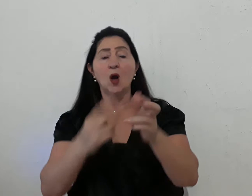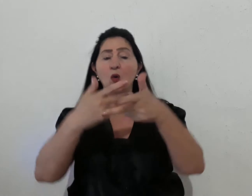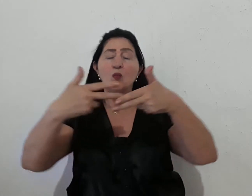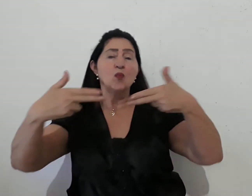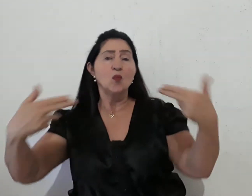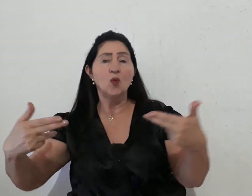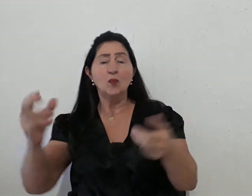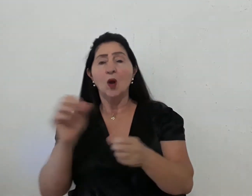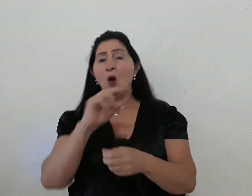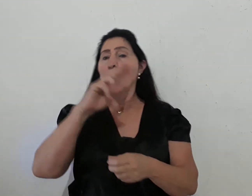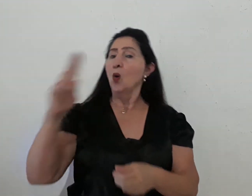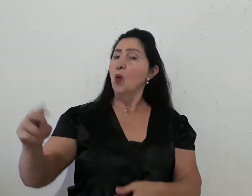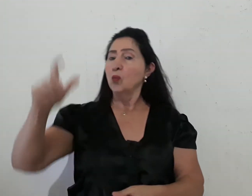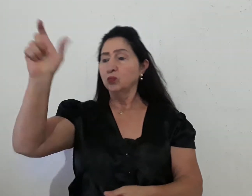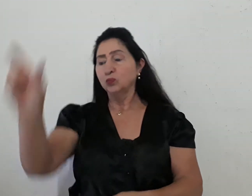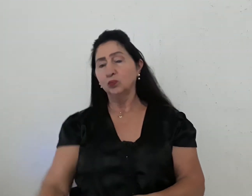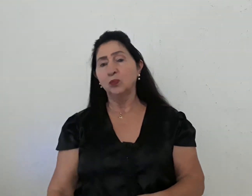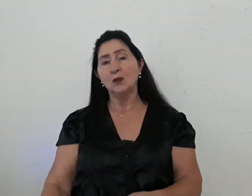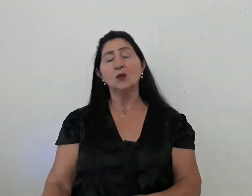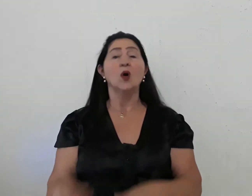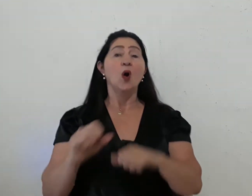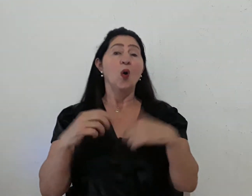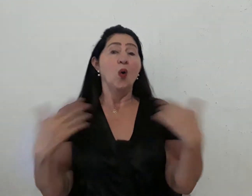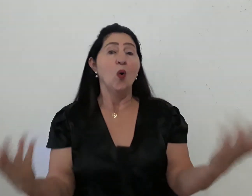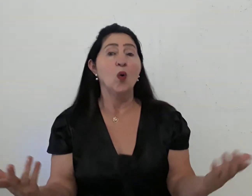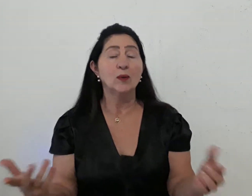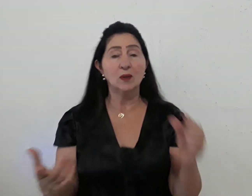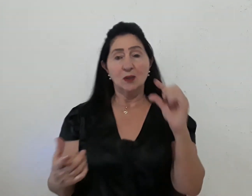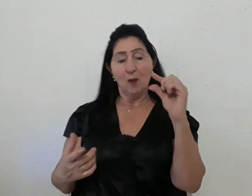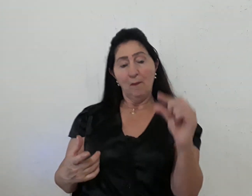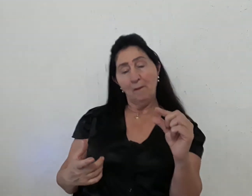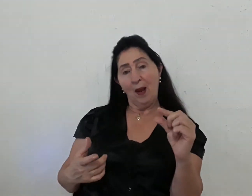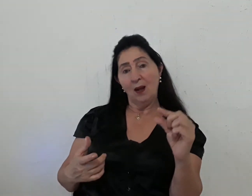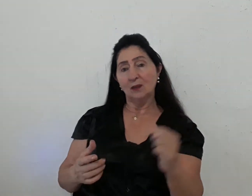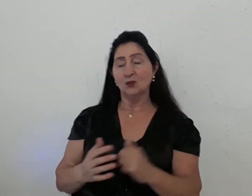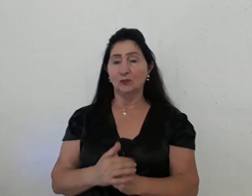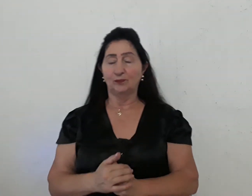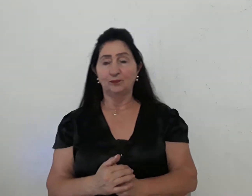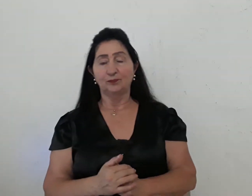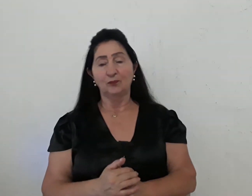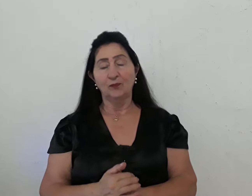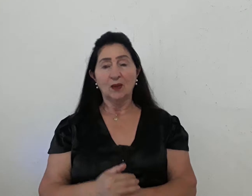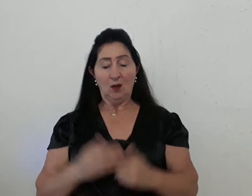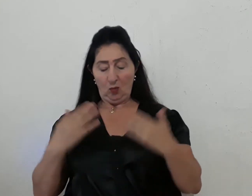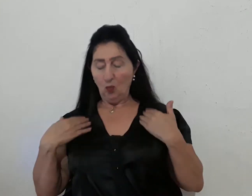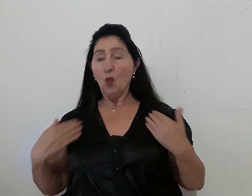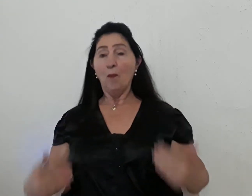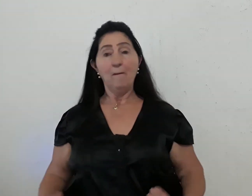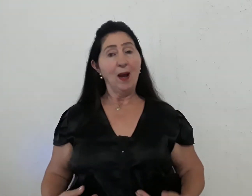ser como um todo. Outras vezes, refere-se apenas a uma parte